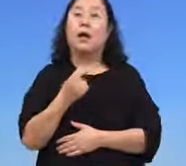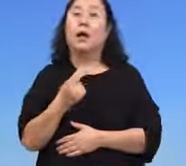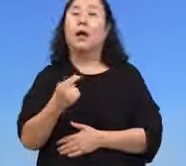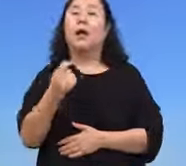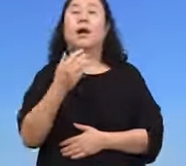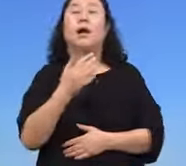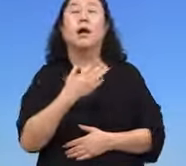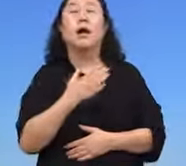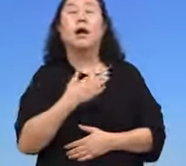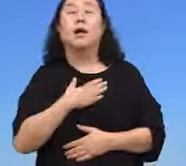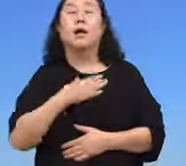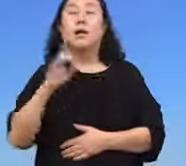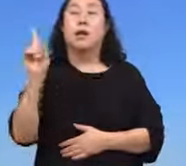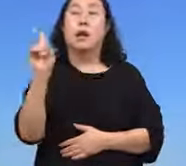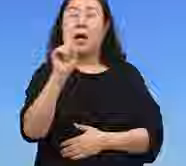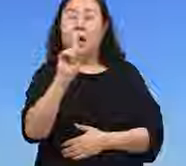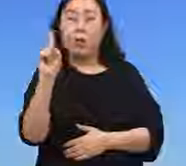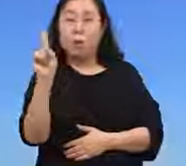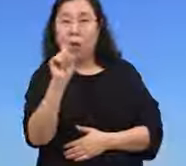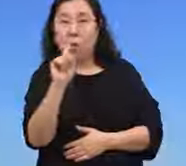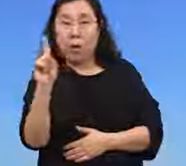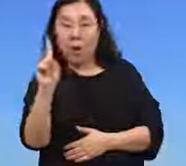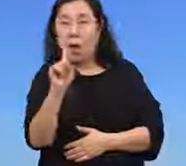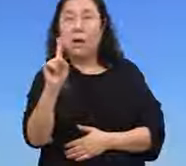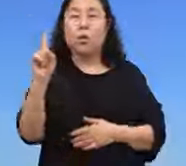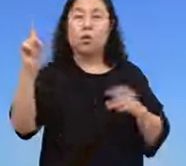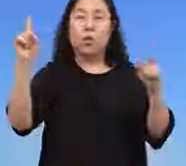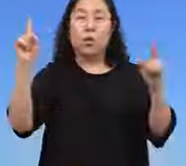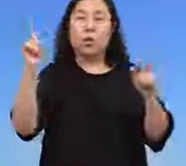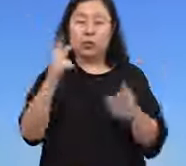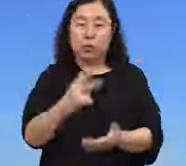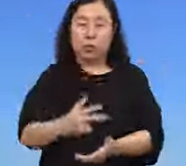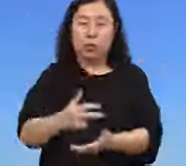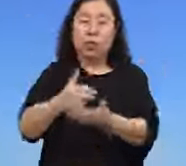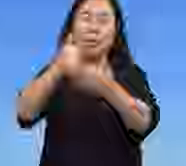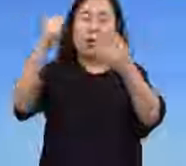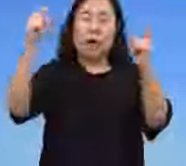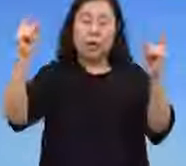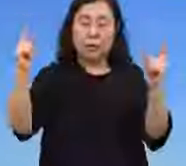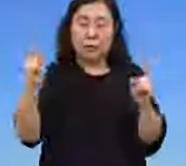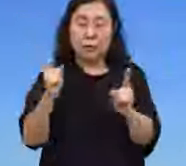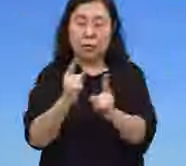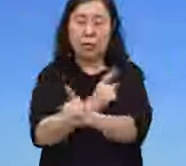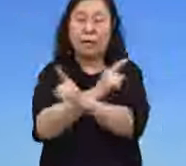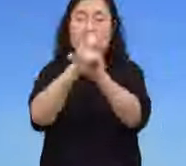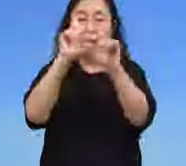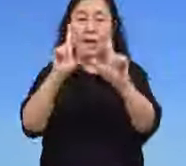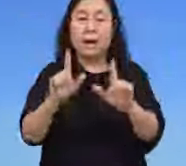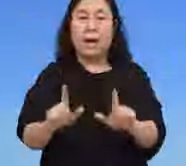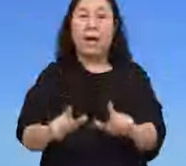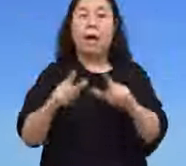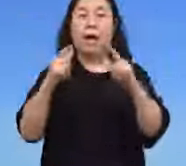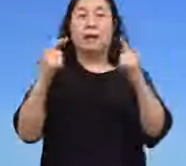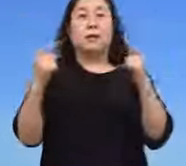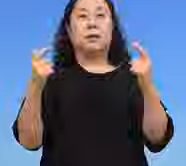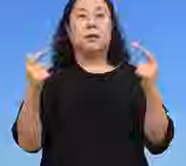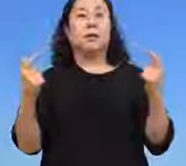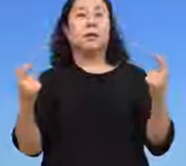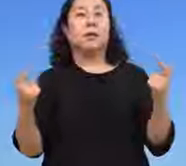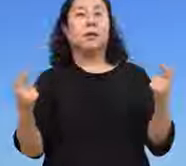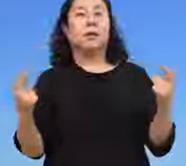나 무엇과도 바꿀 수 없네. 나 무엇과도 주님을 바꾸지 않으리.